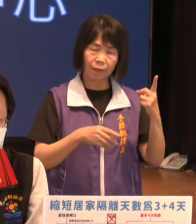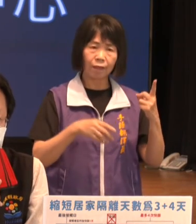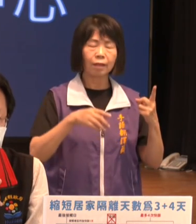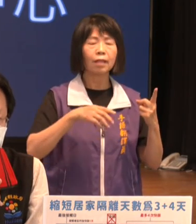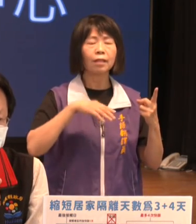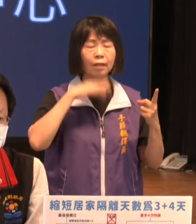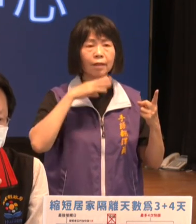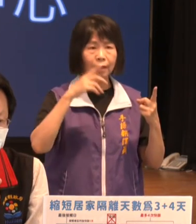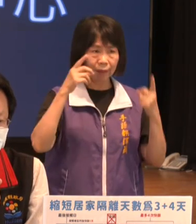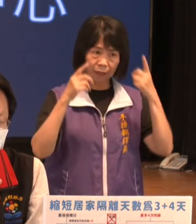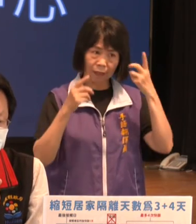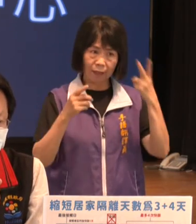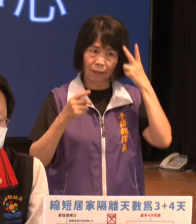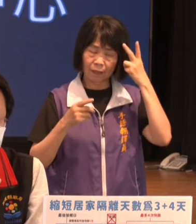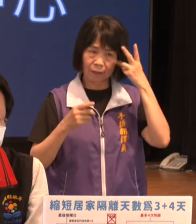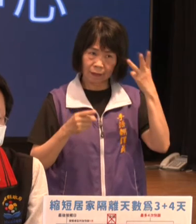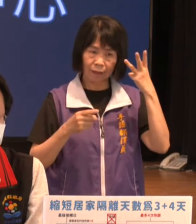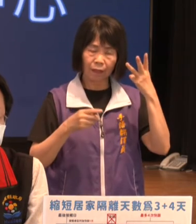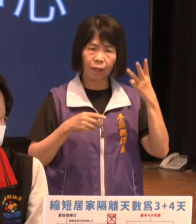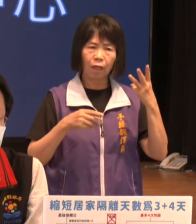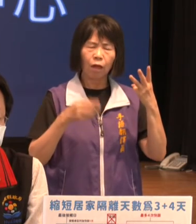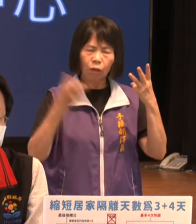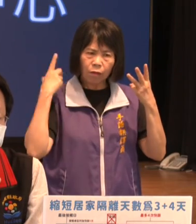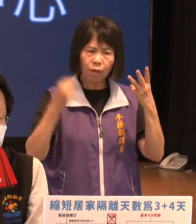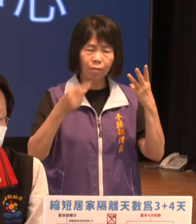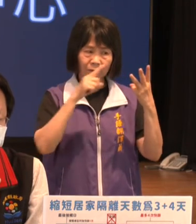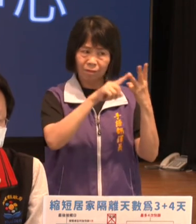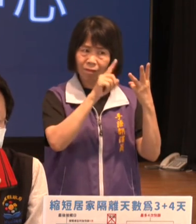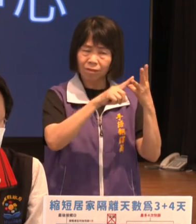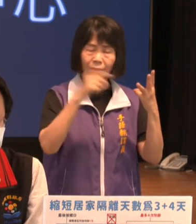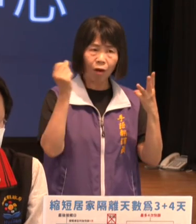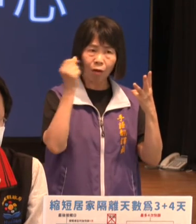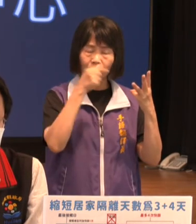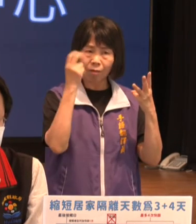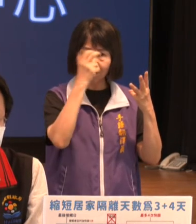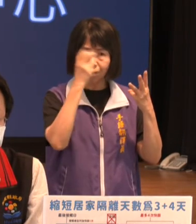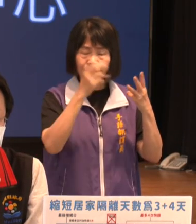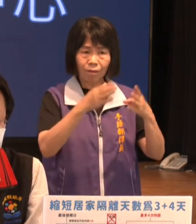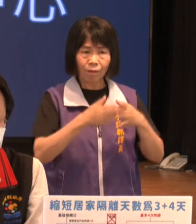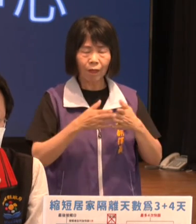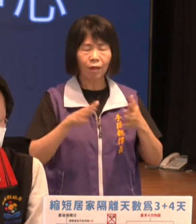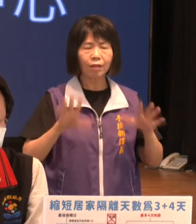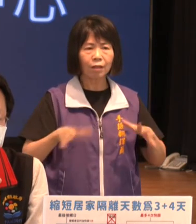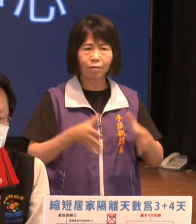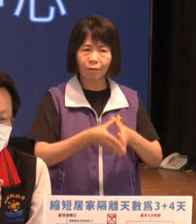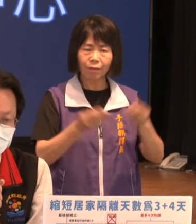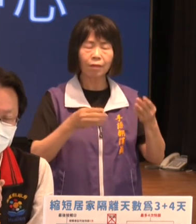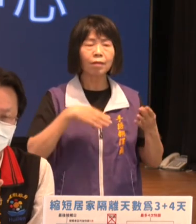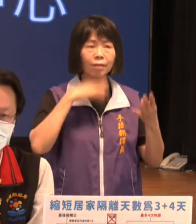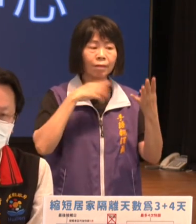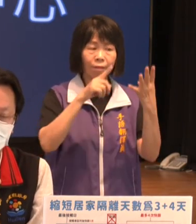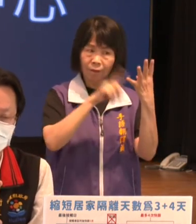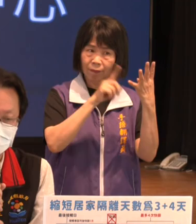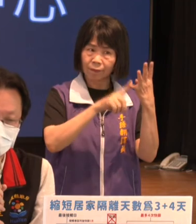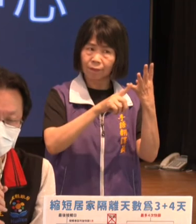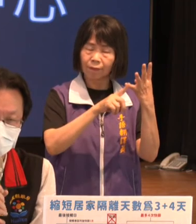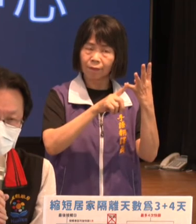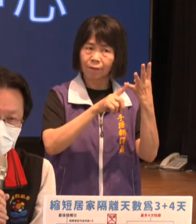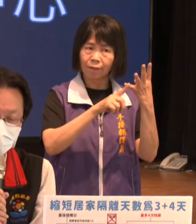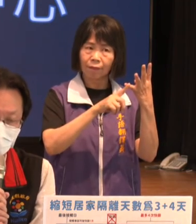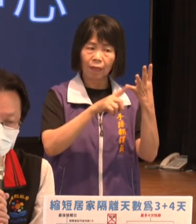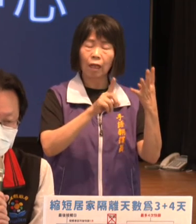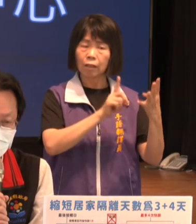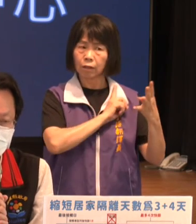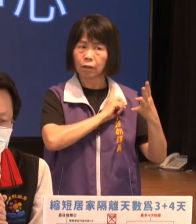本来第3天还要去做快筛，现在呢不用做快筛了直接进入到我们的4天的自主这个